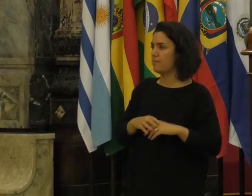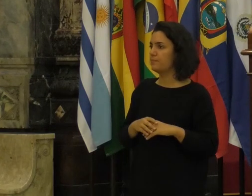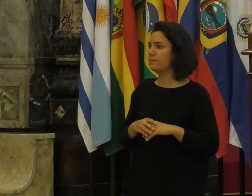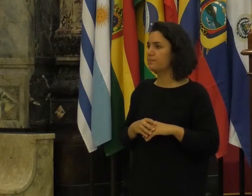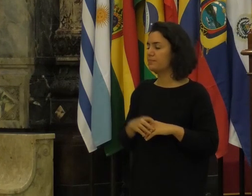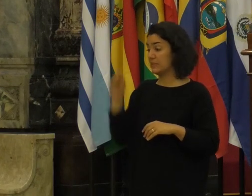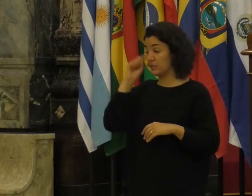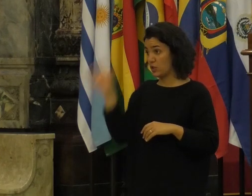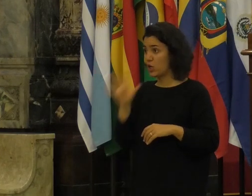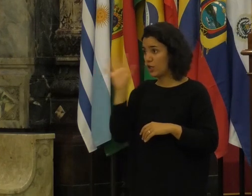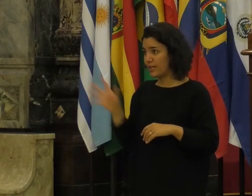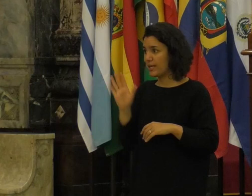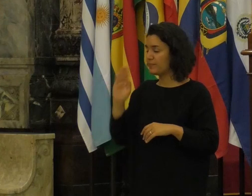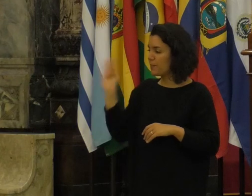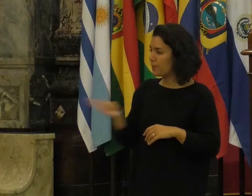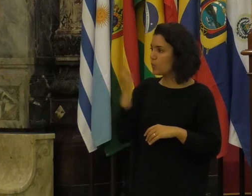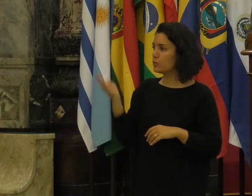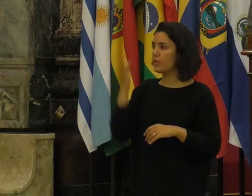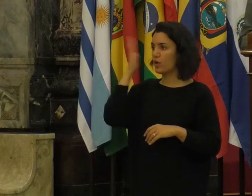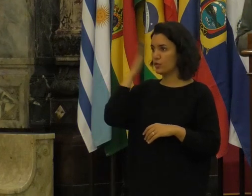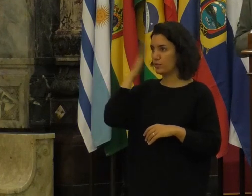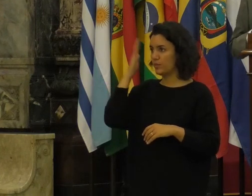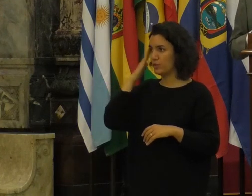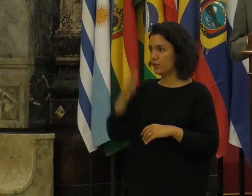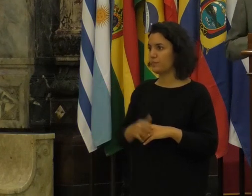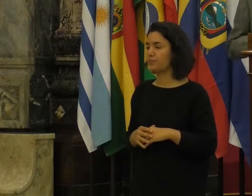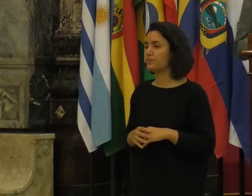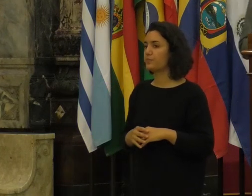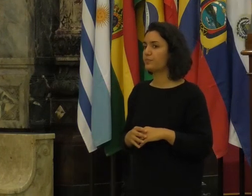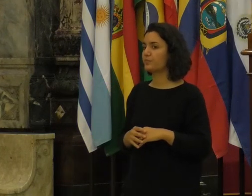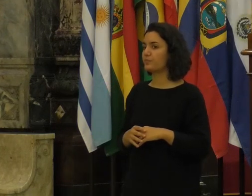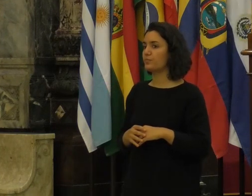La psicología y la producción del conocimiento.